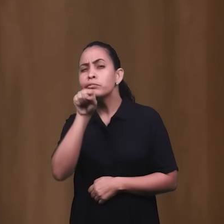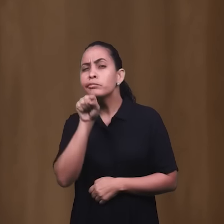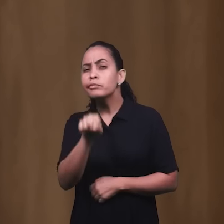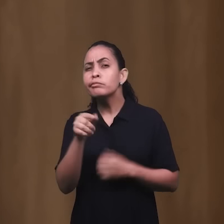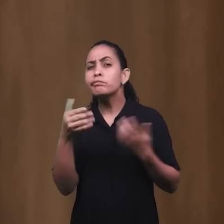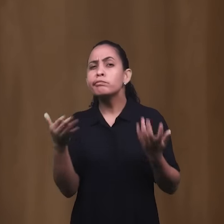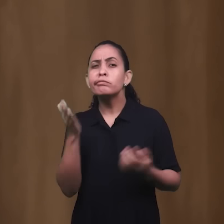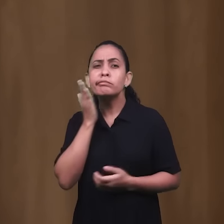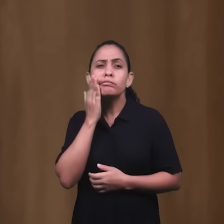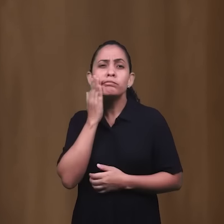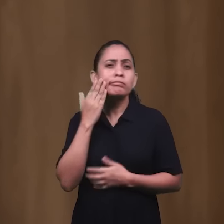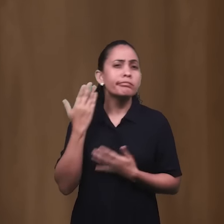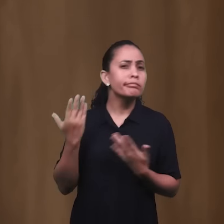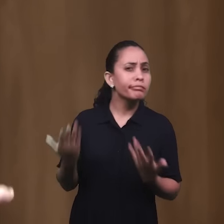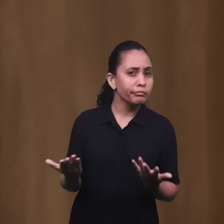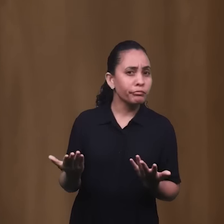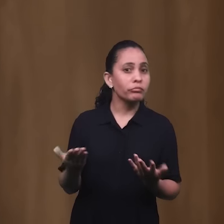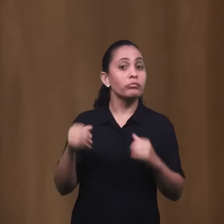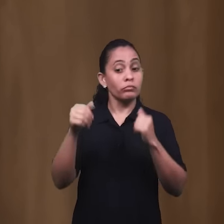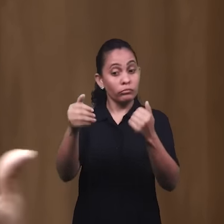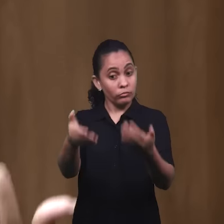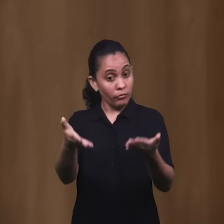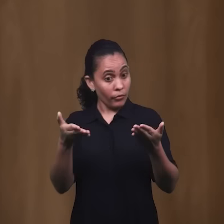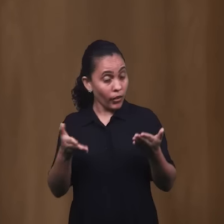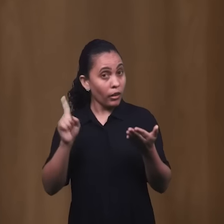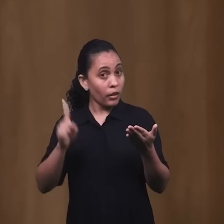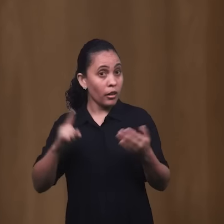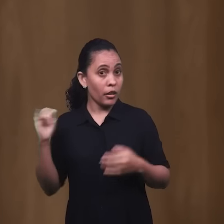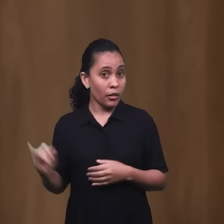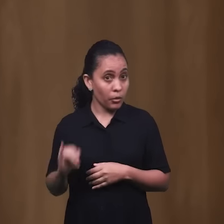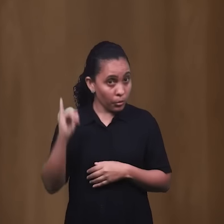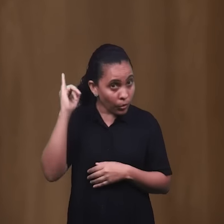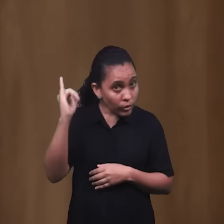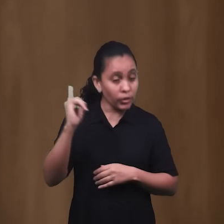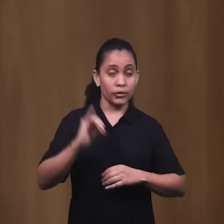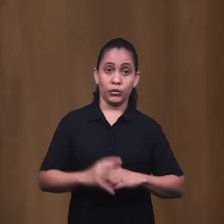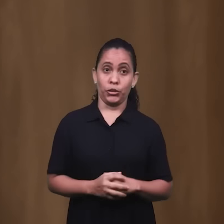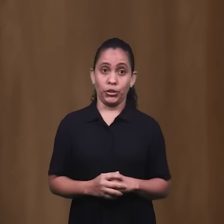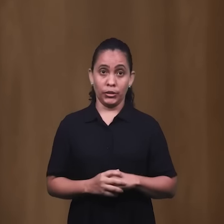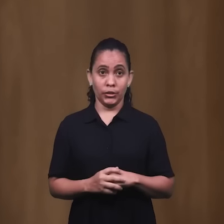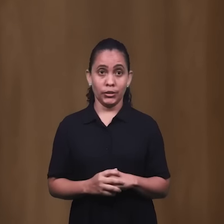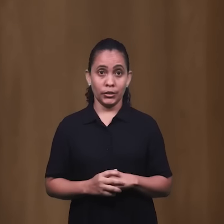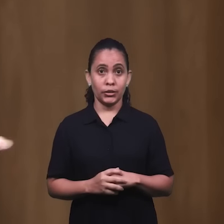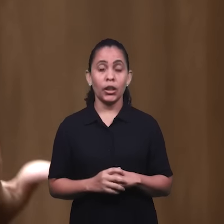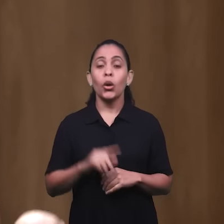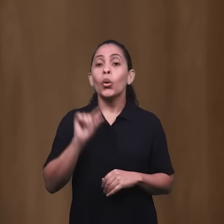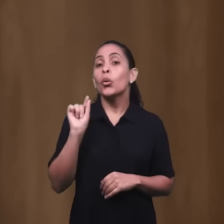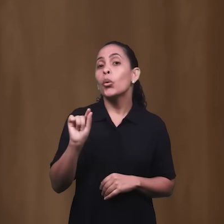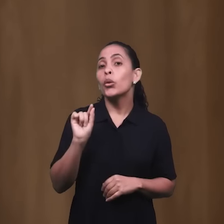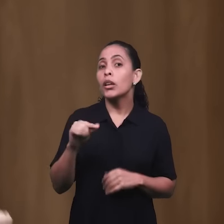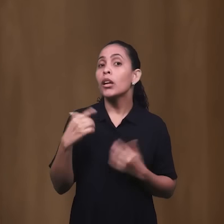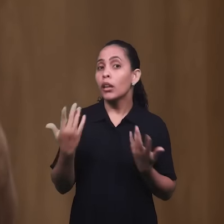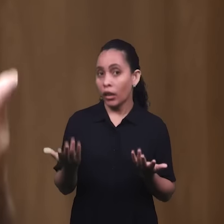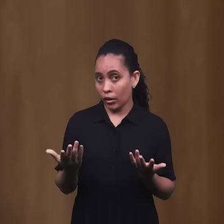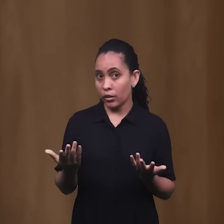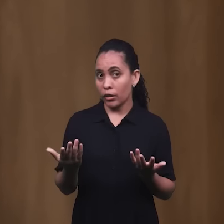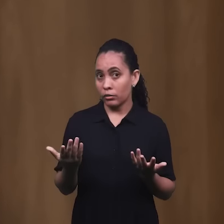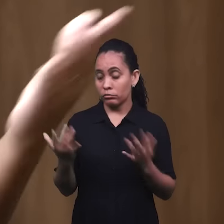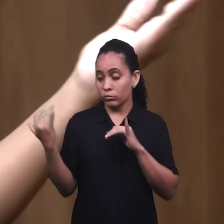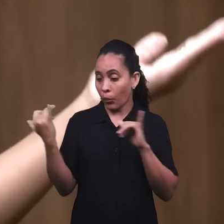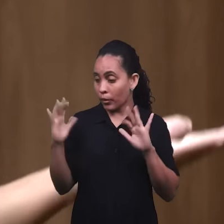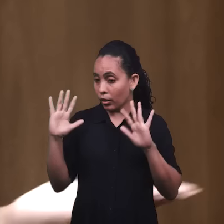o que era aquilo. Então, ao convidar, é muito importante a gente contextualizar, né? O que é esse trombetas